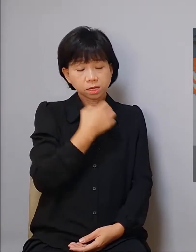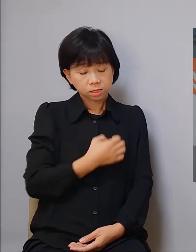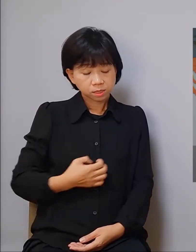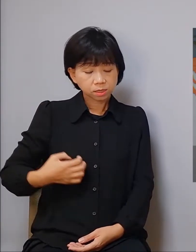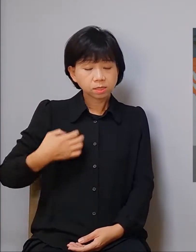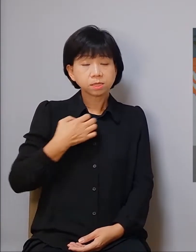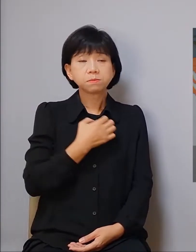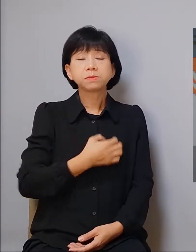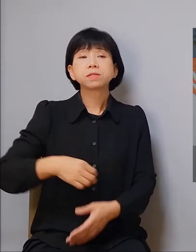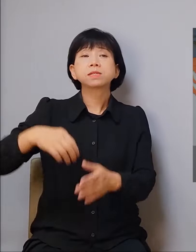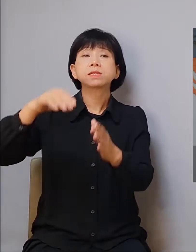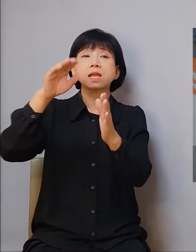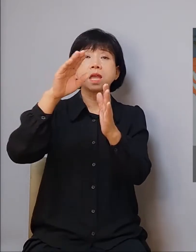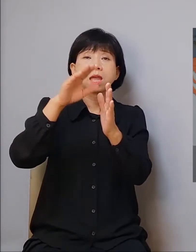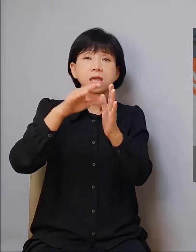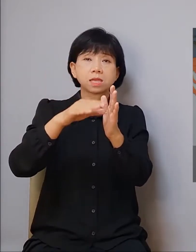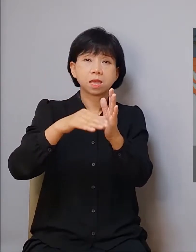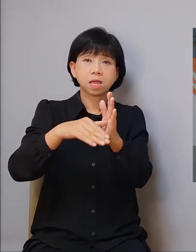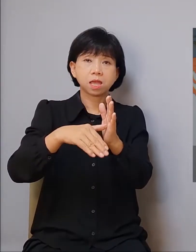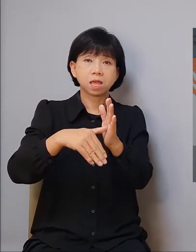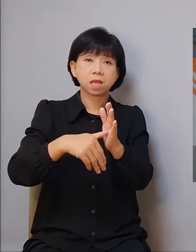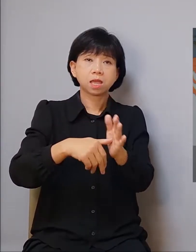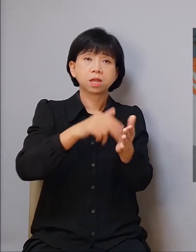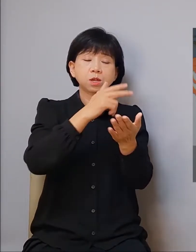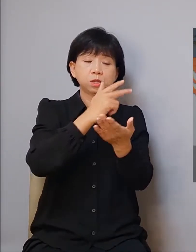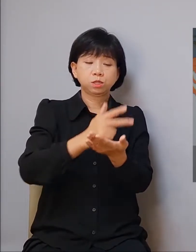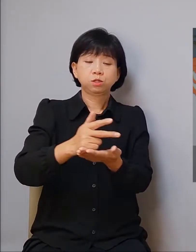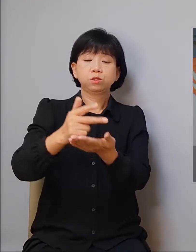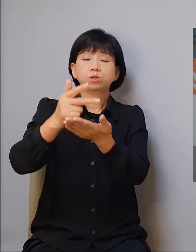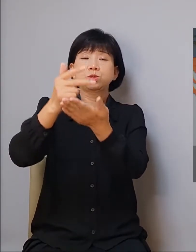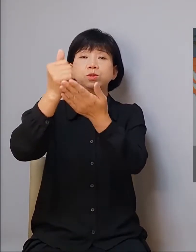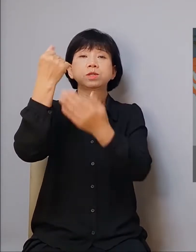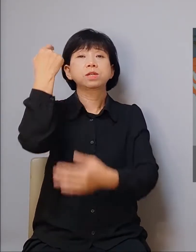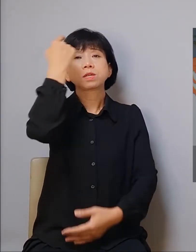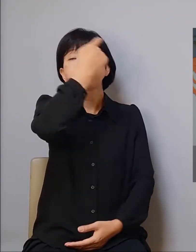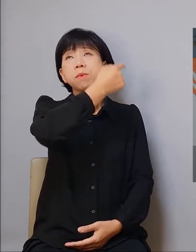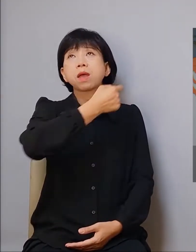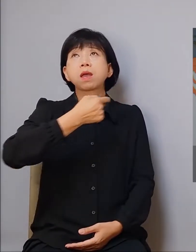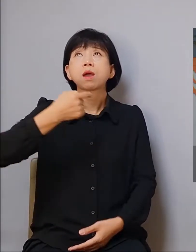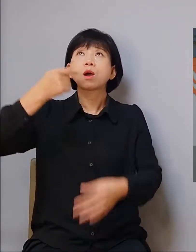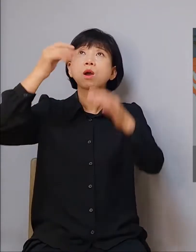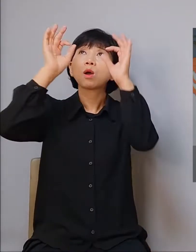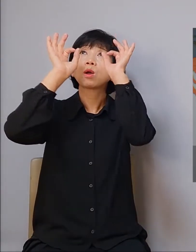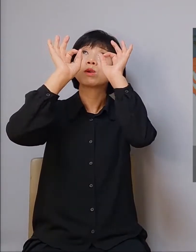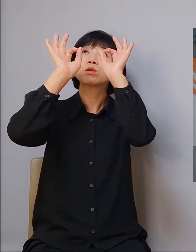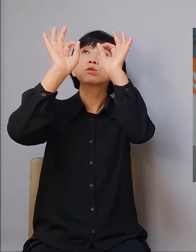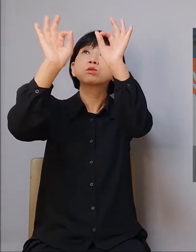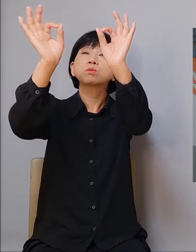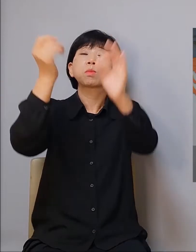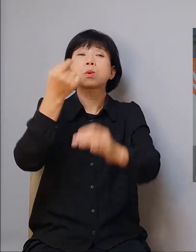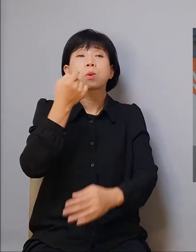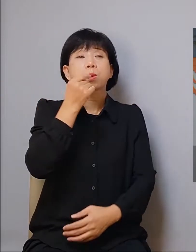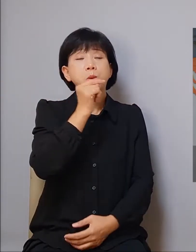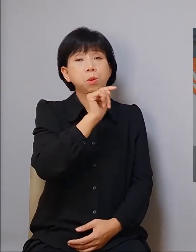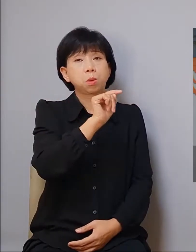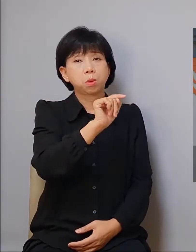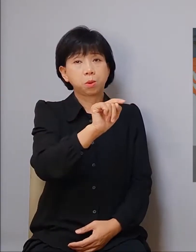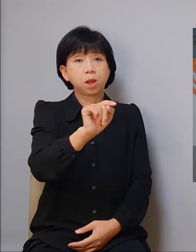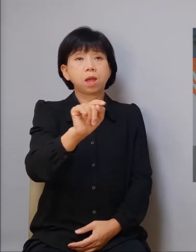맡겨라. 슬플 때에 주님의 얼굴